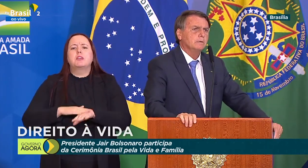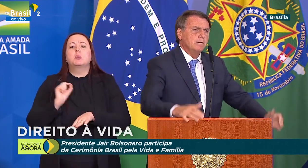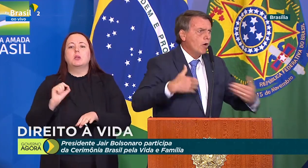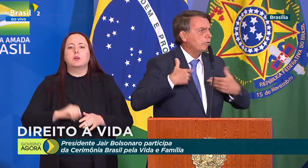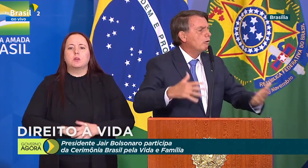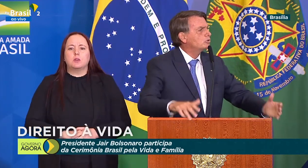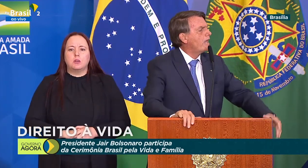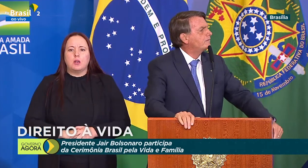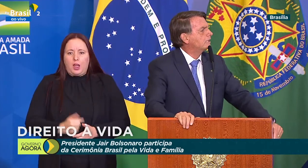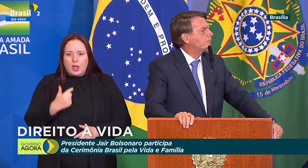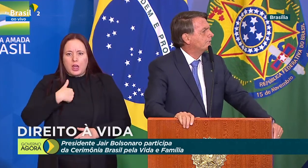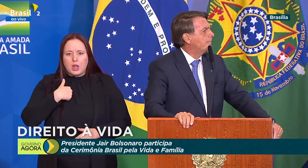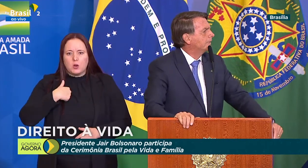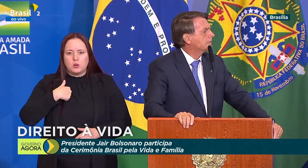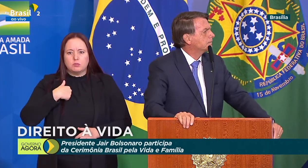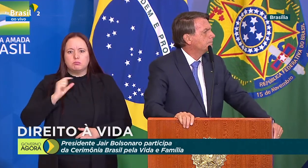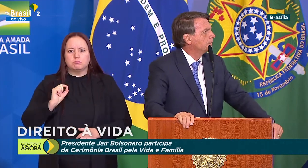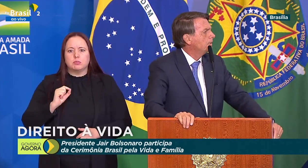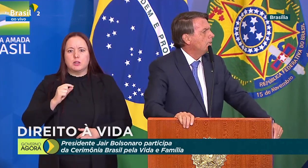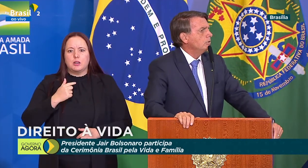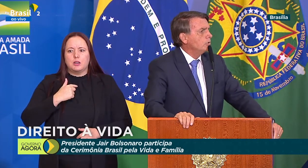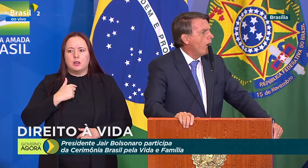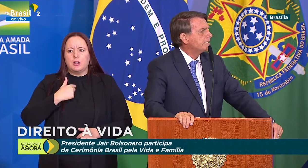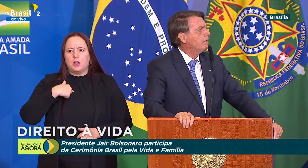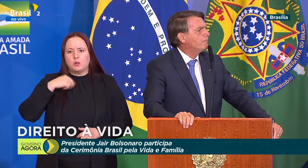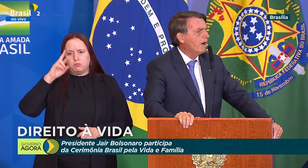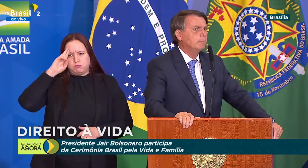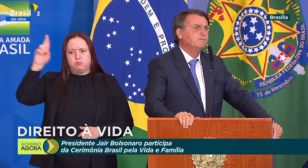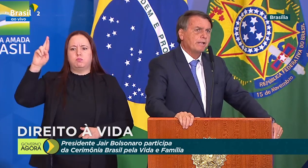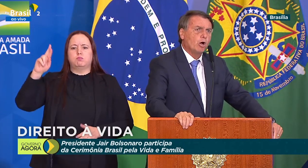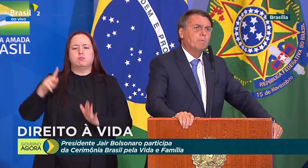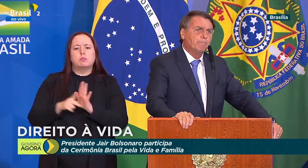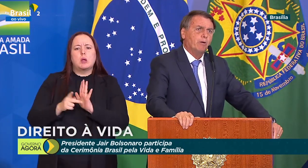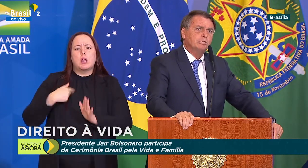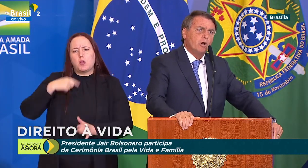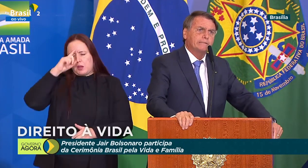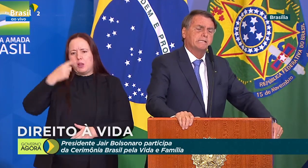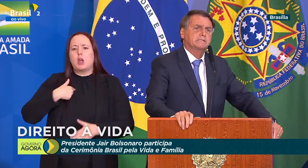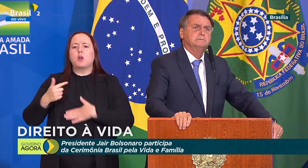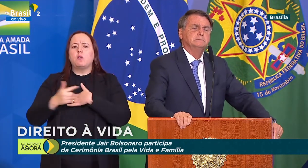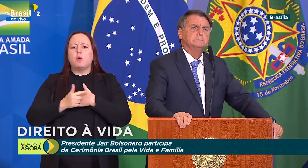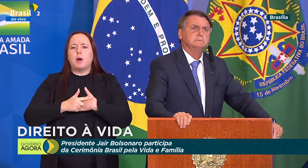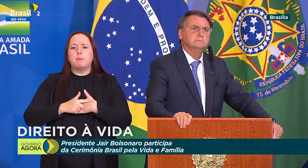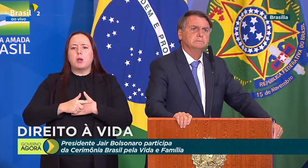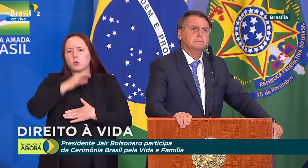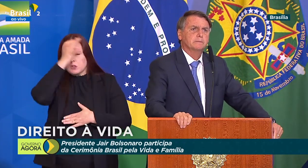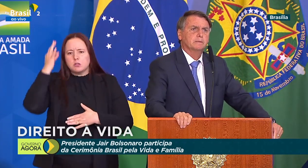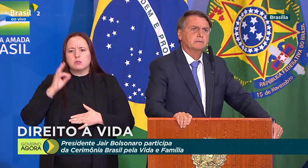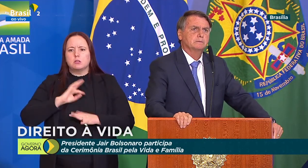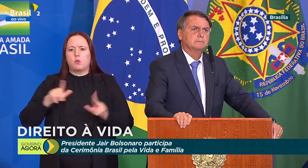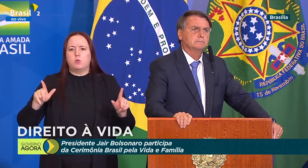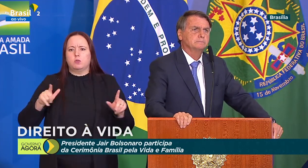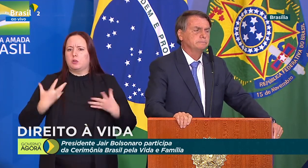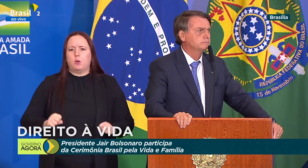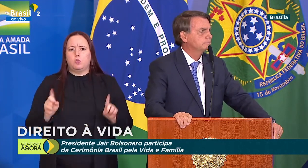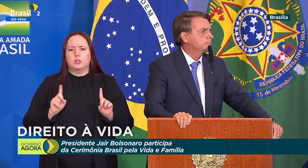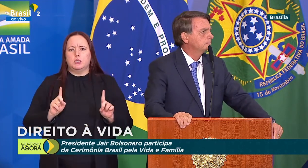que eu sou chefe das Forças Armadas nós não vamos fazer o papel de idiotas e